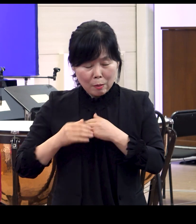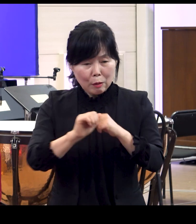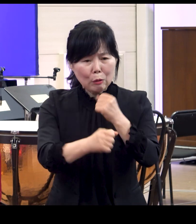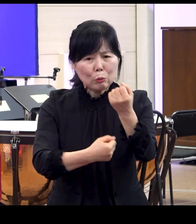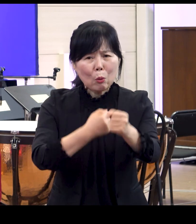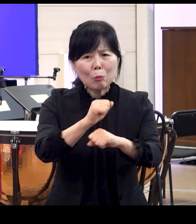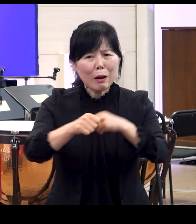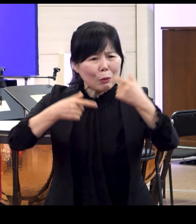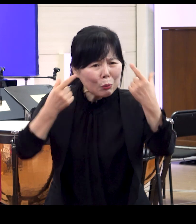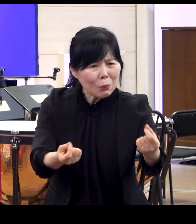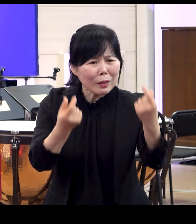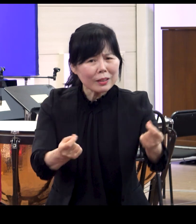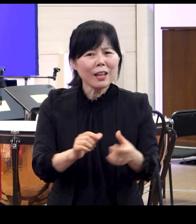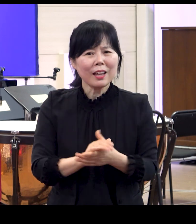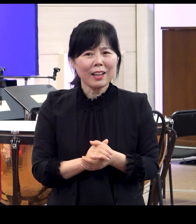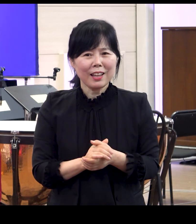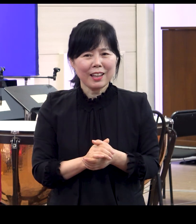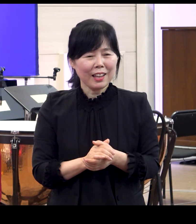동물과 똑같습니다.